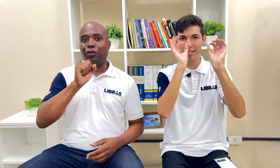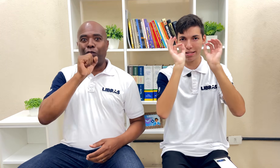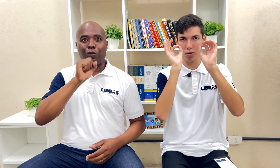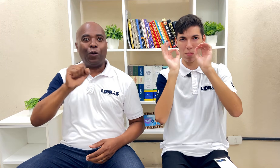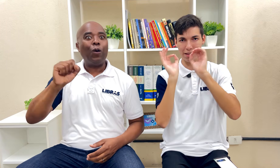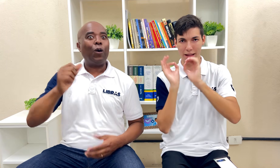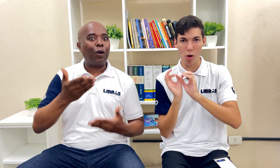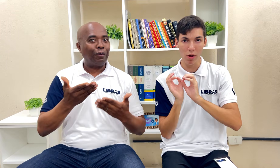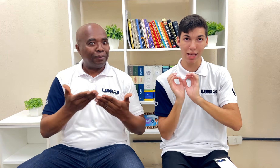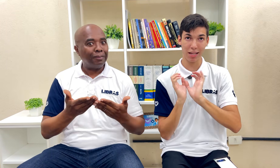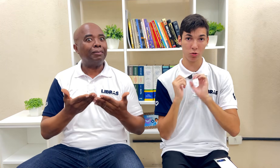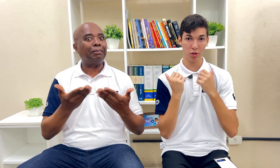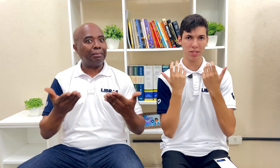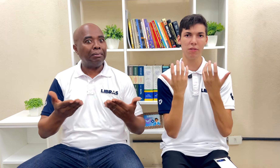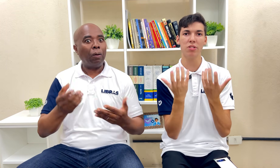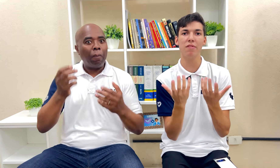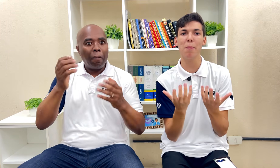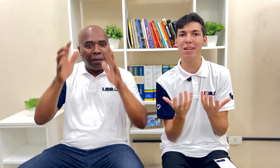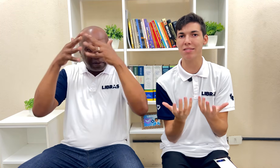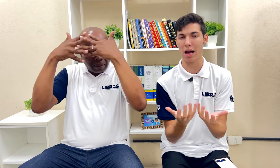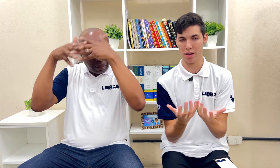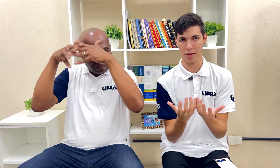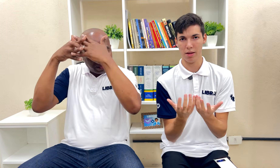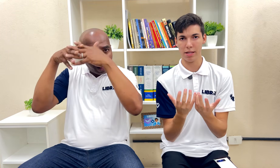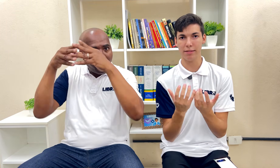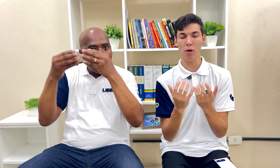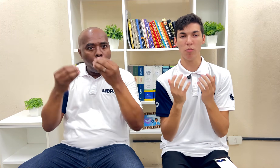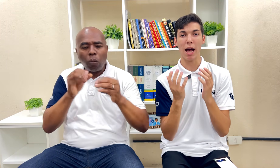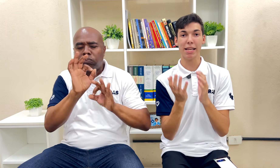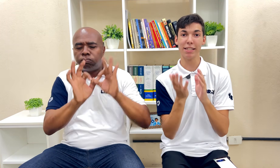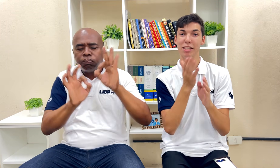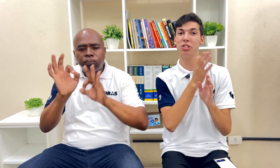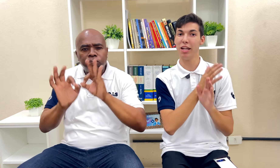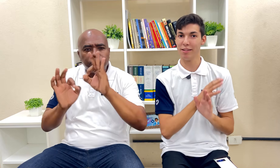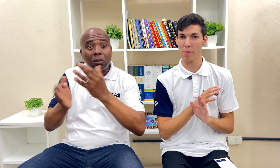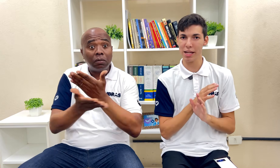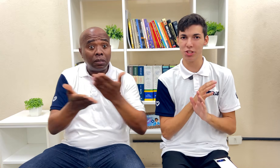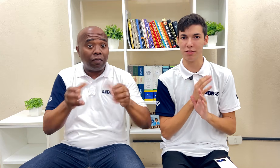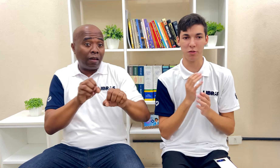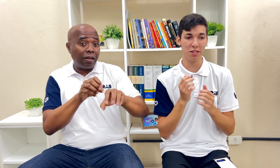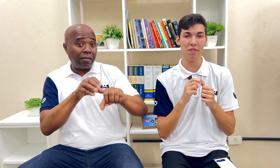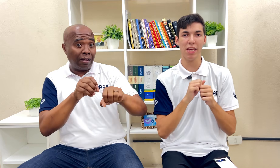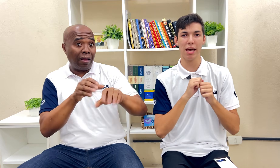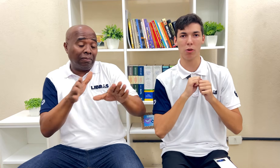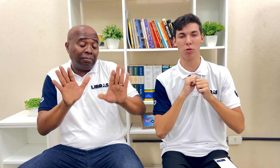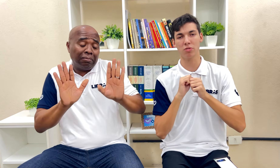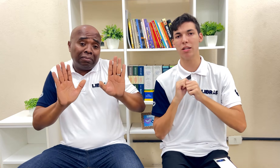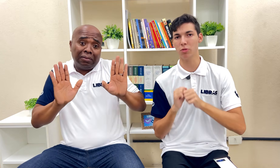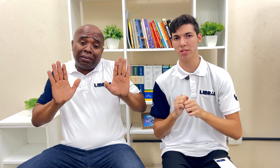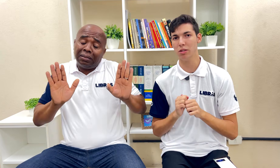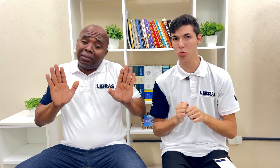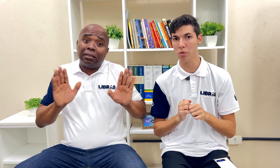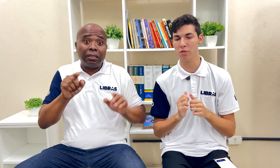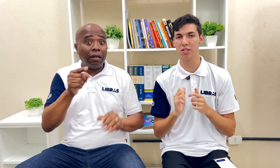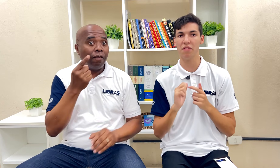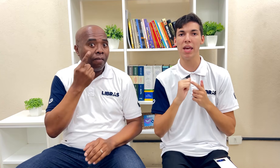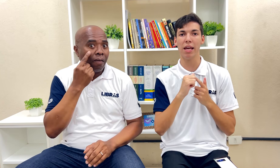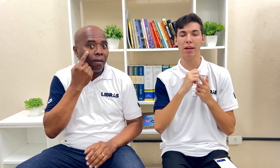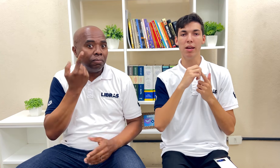organização mental das coisas que você vai passar. Então, ainda que indiretamente, você vê ela quando os atores atuam, você vê ela